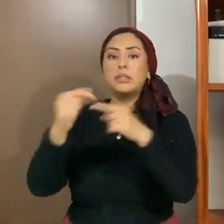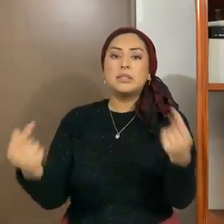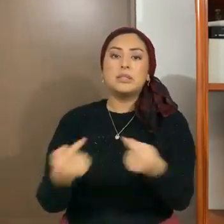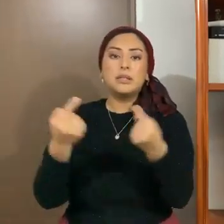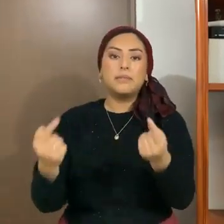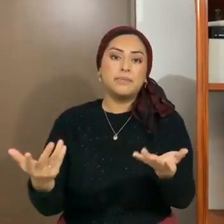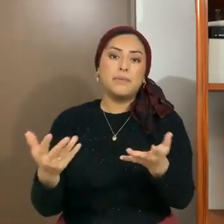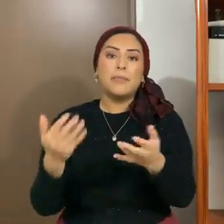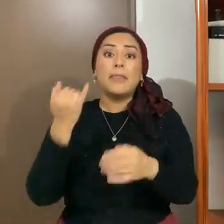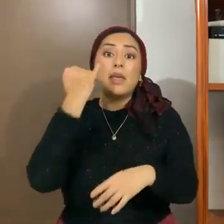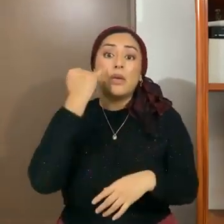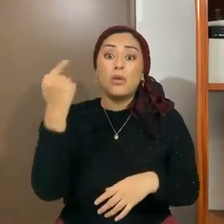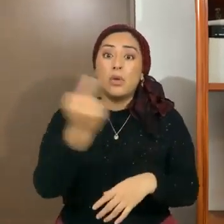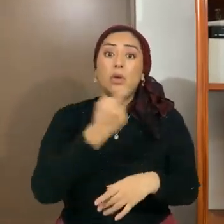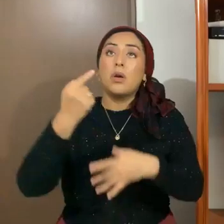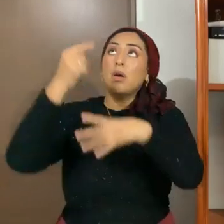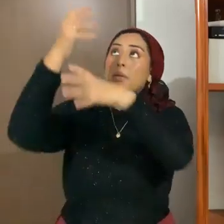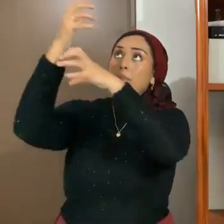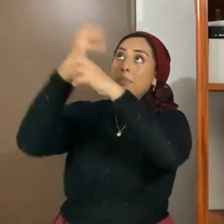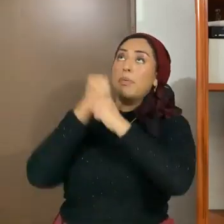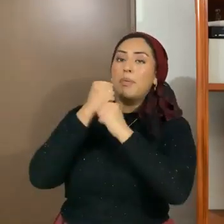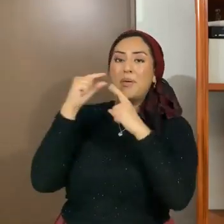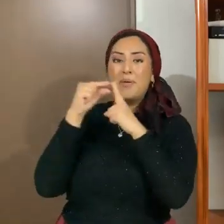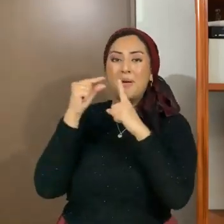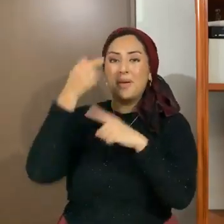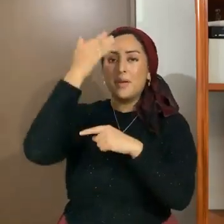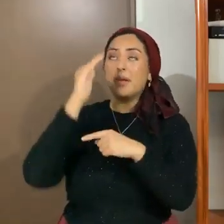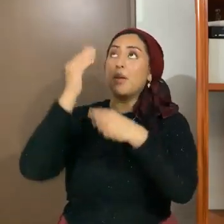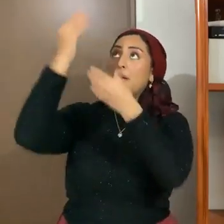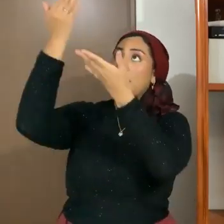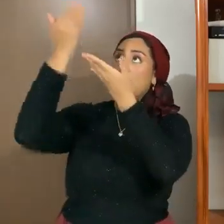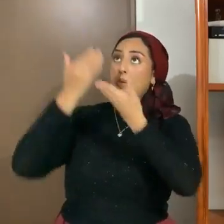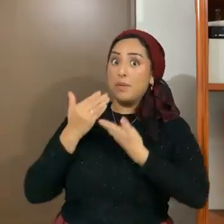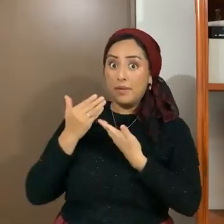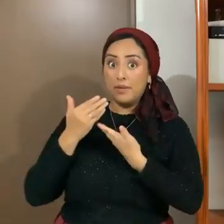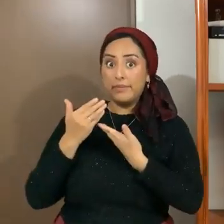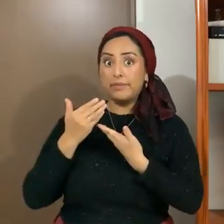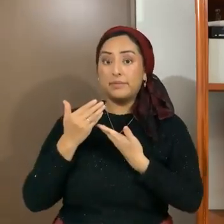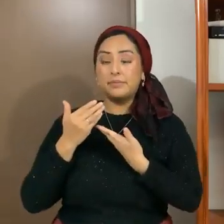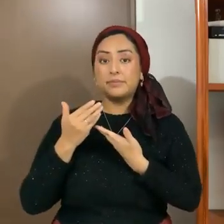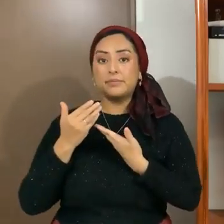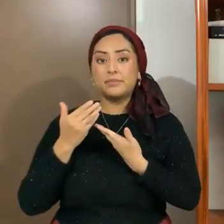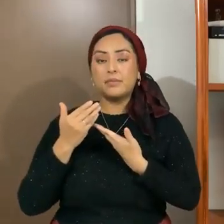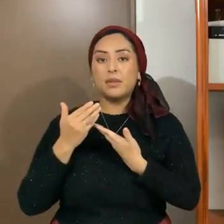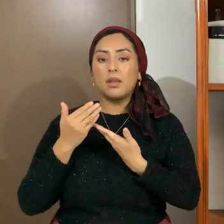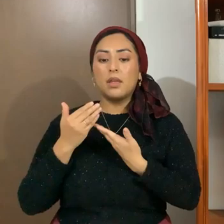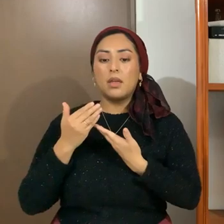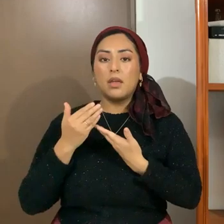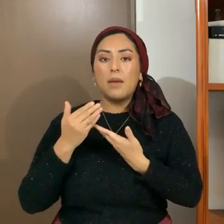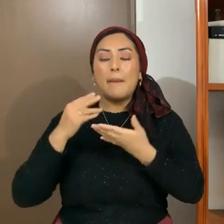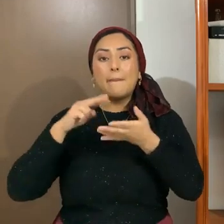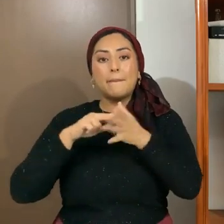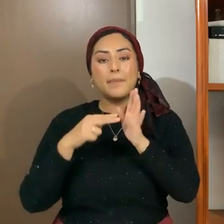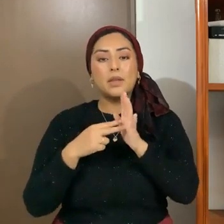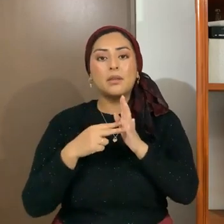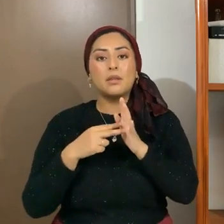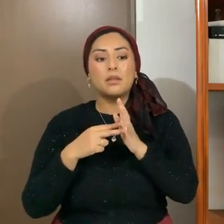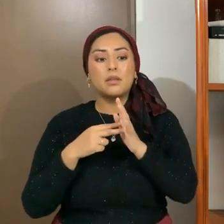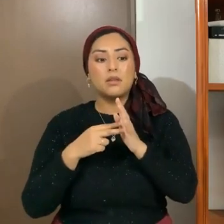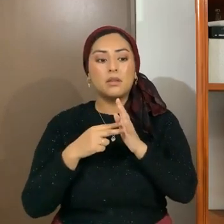de recibir una palabra es, lo importante de recibir la palabra es porque esto representa